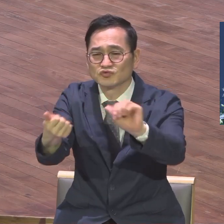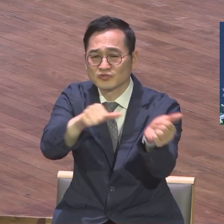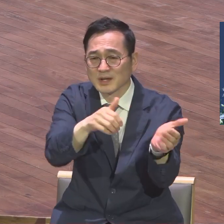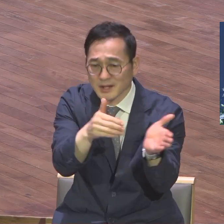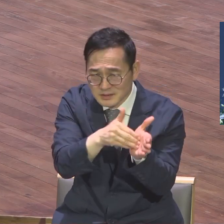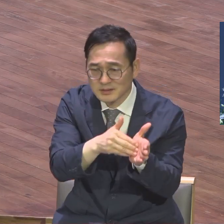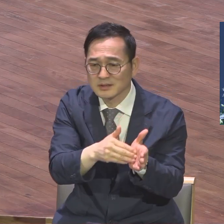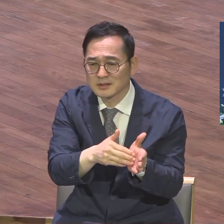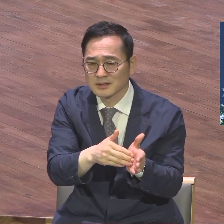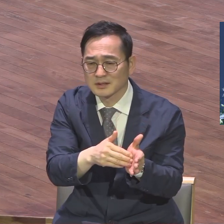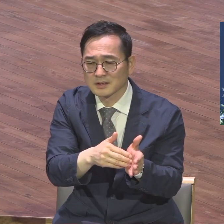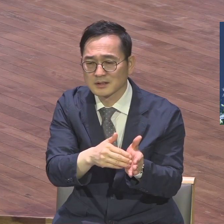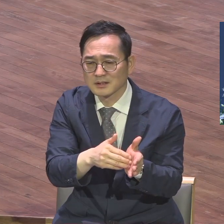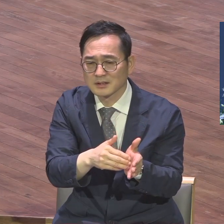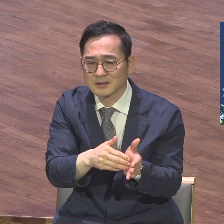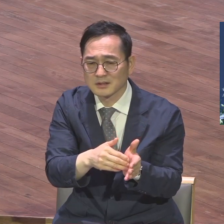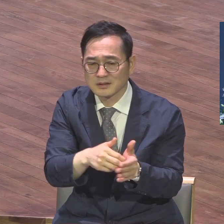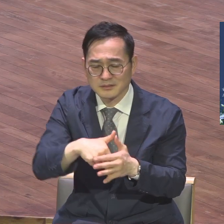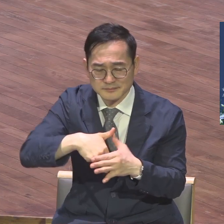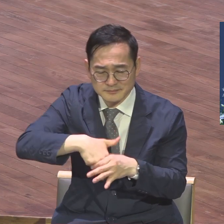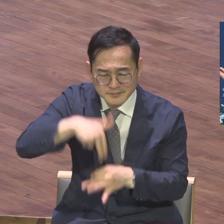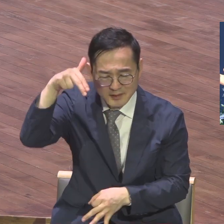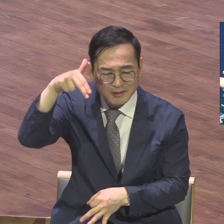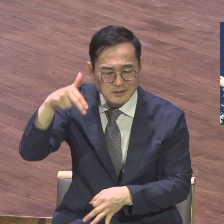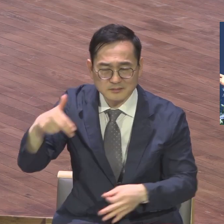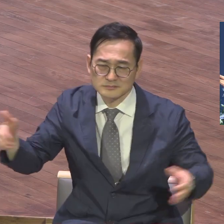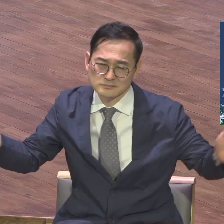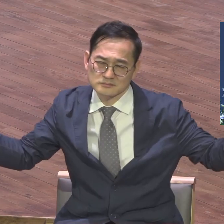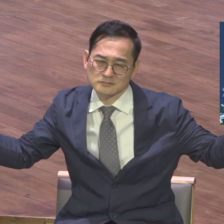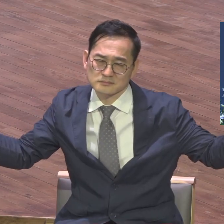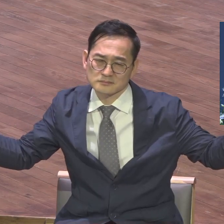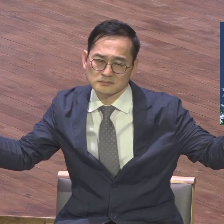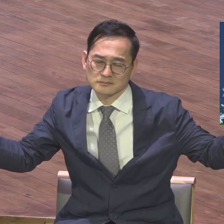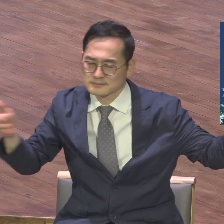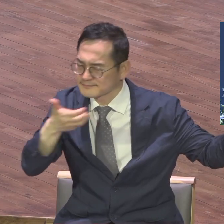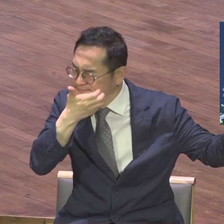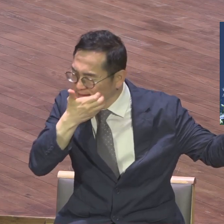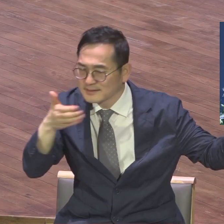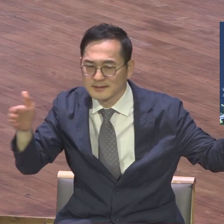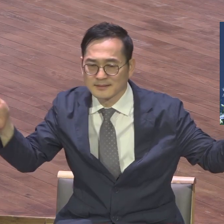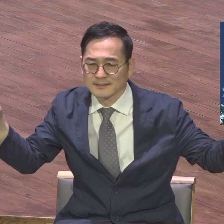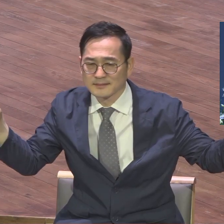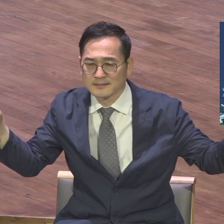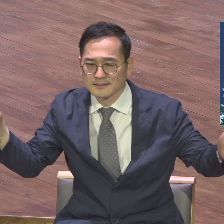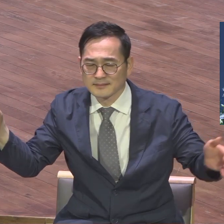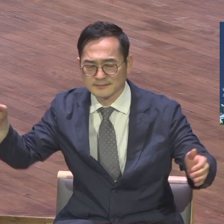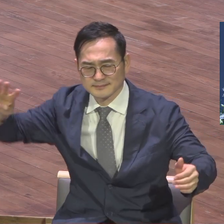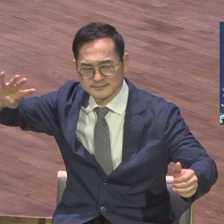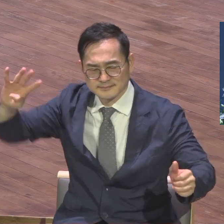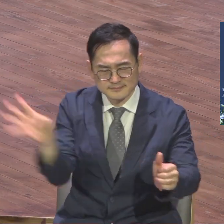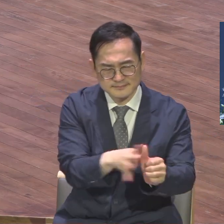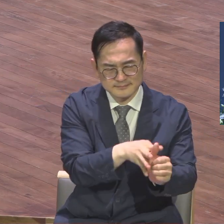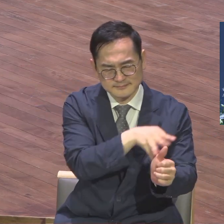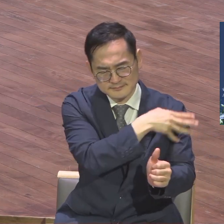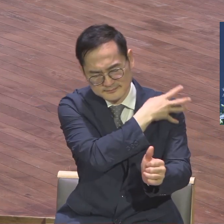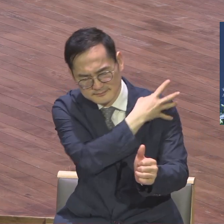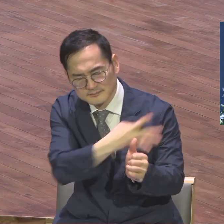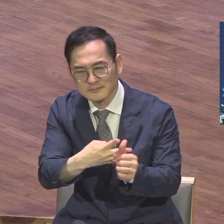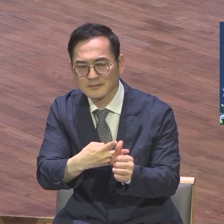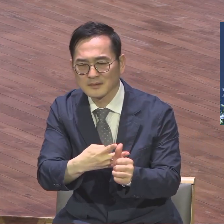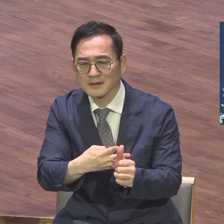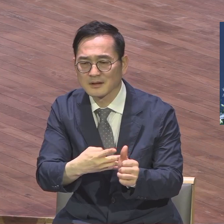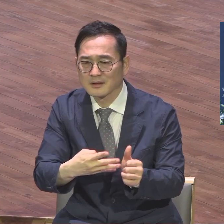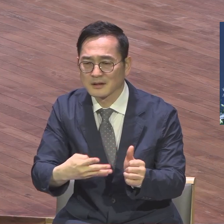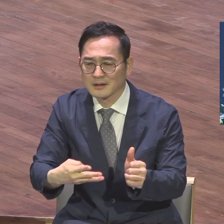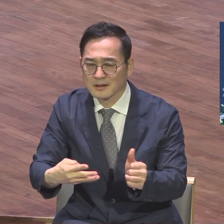벌거벗어가 팬티만 입혀서 벌거벗어 벗겨놓고 결집기라고 때리고 찢어 온몸을 찢어.